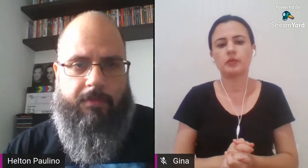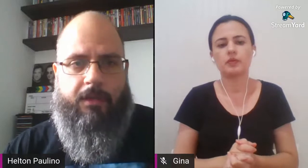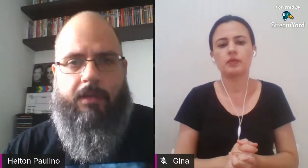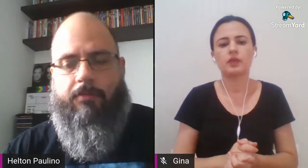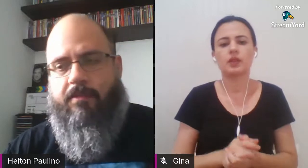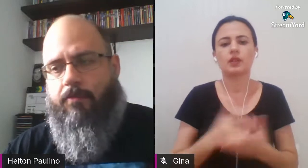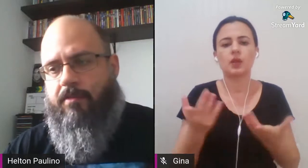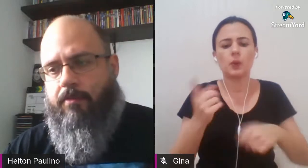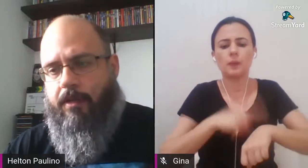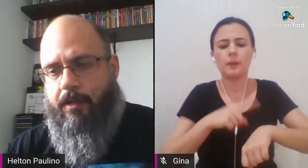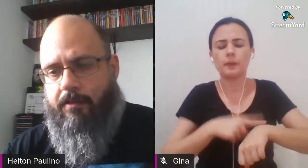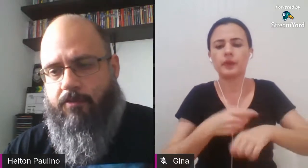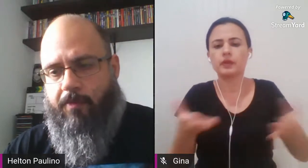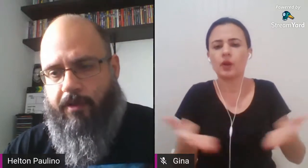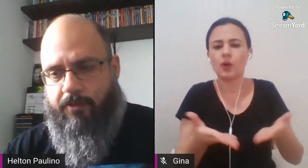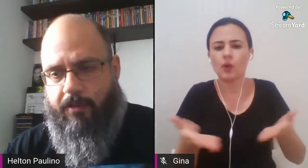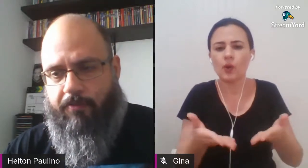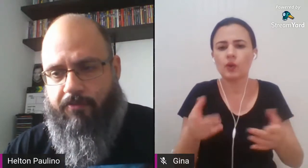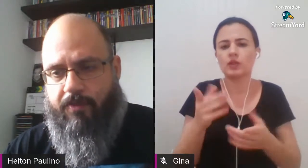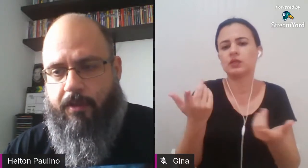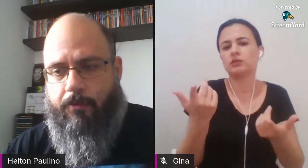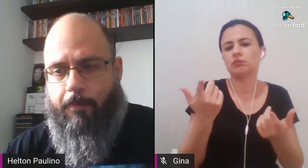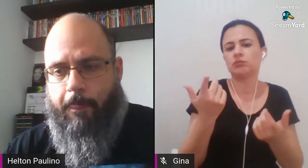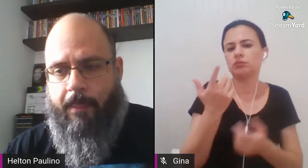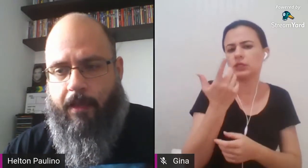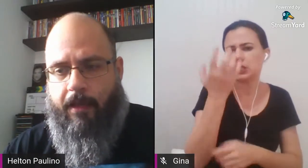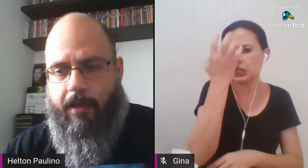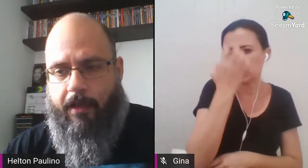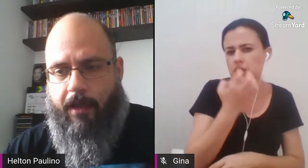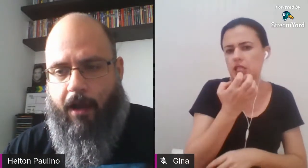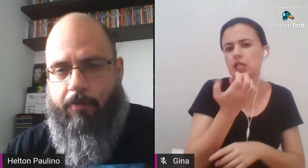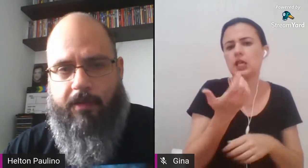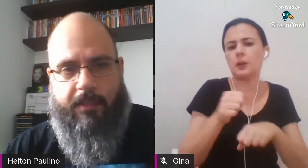de pandemia, numa situação de crise como é que a gente está vivendo,